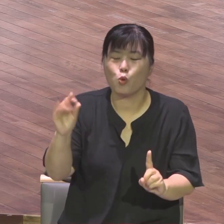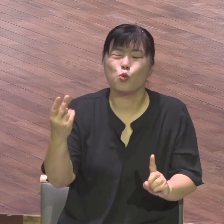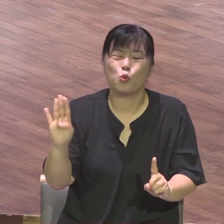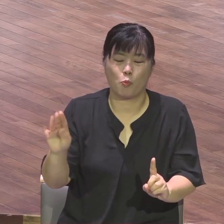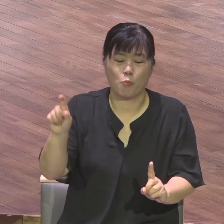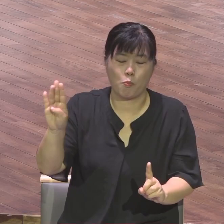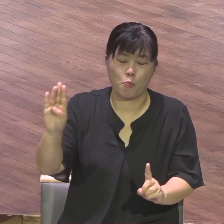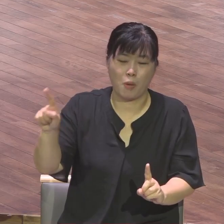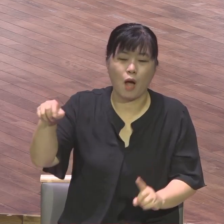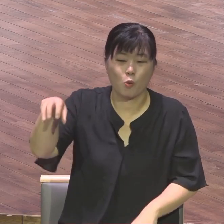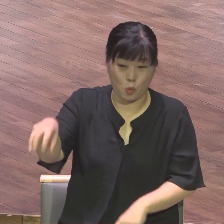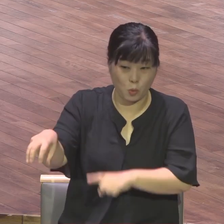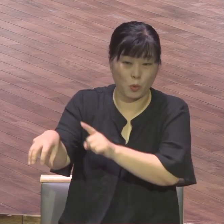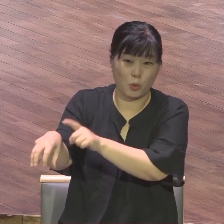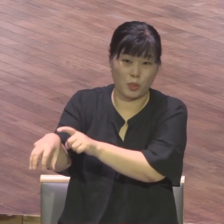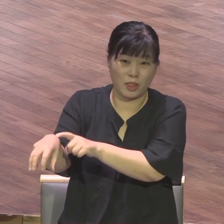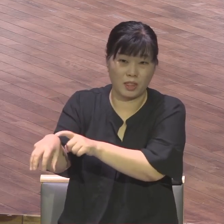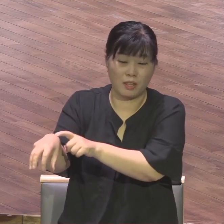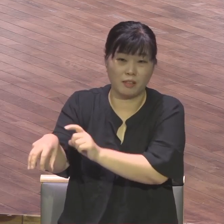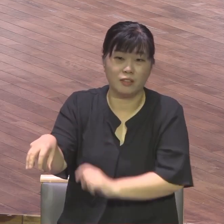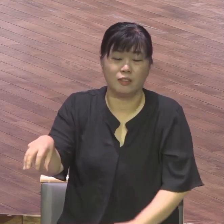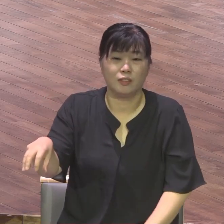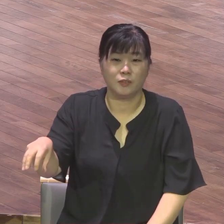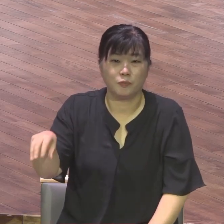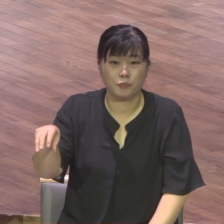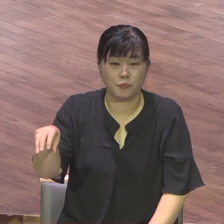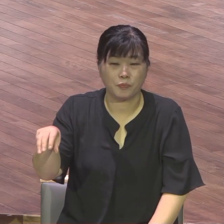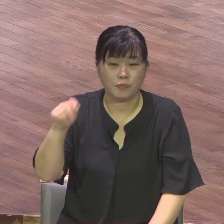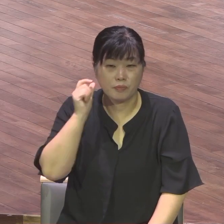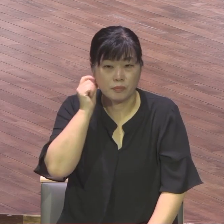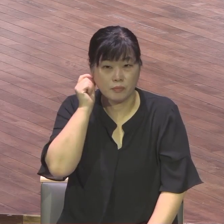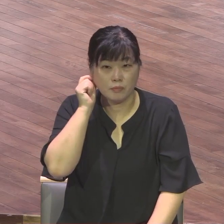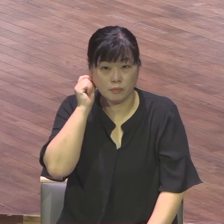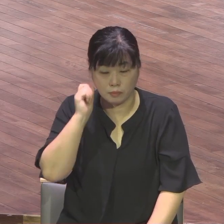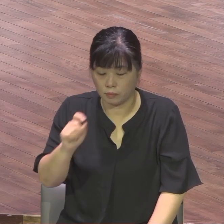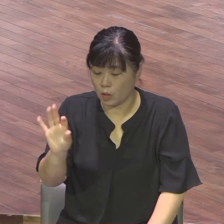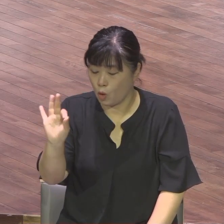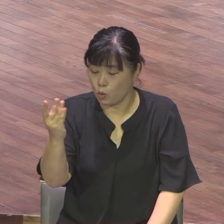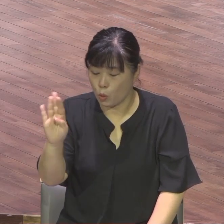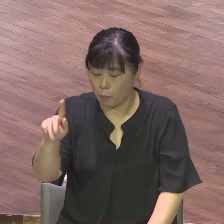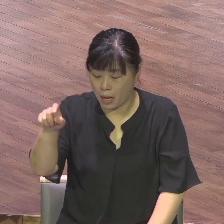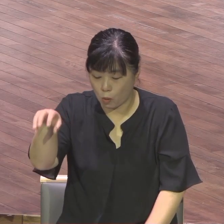고넬료는 천사가 지시를 하니까 기도 중에 천사가 지시하니까